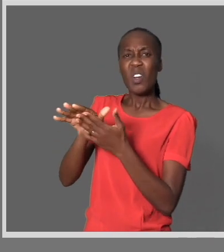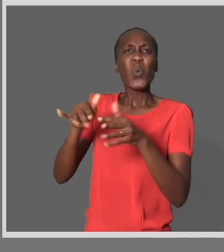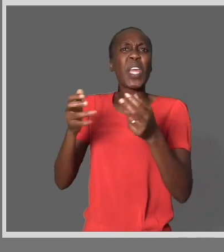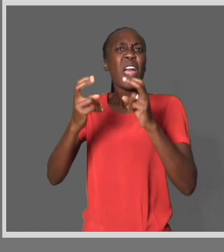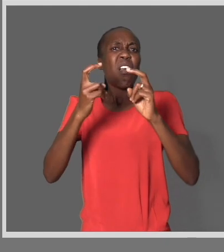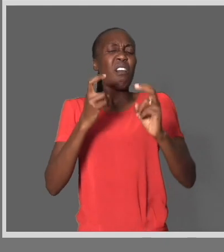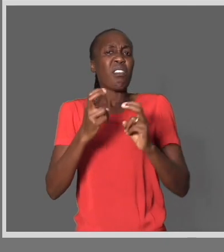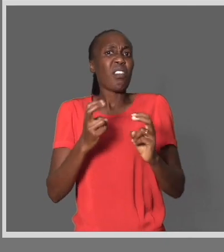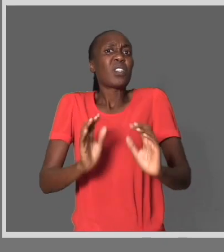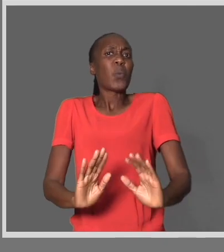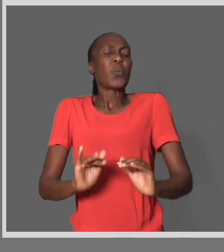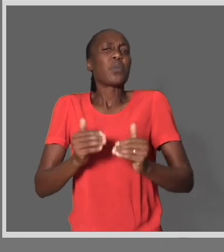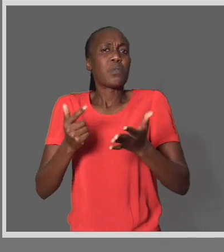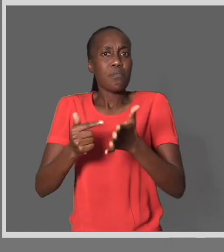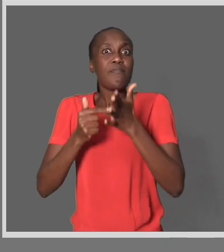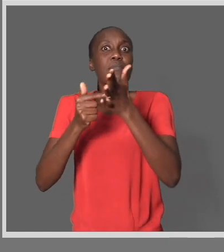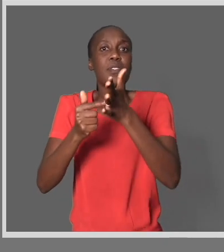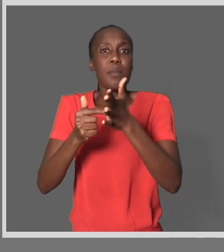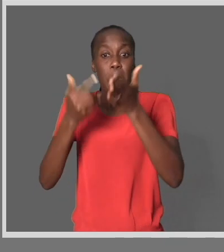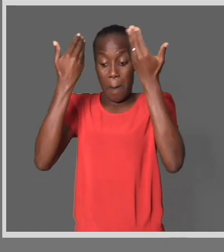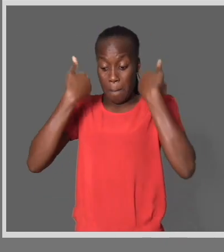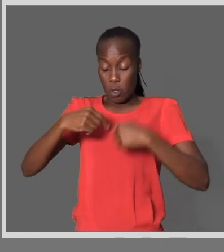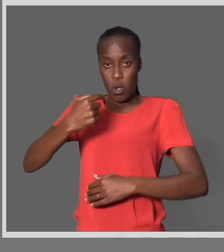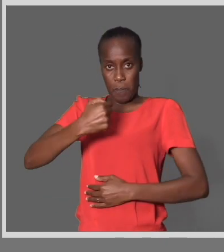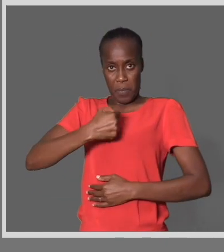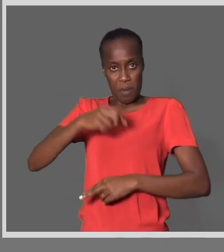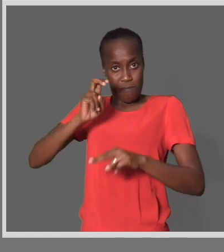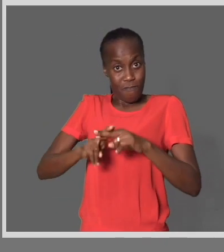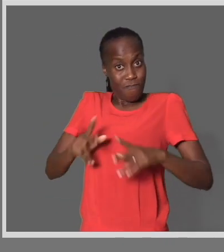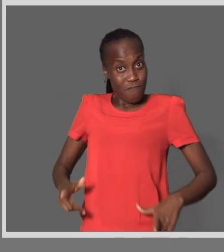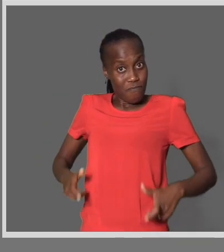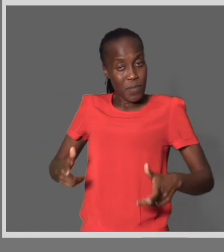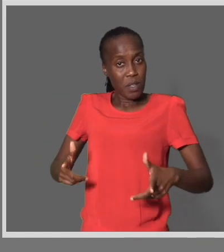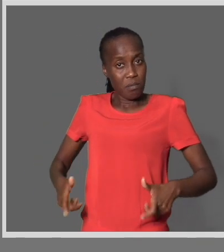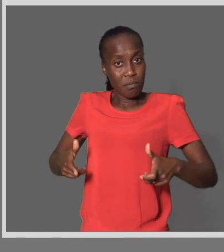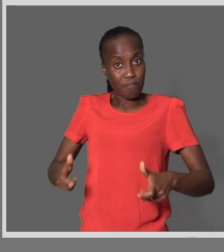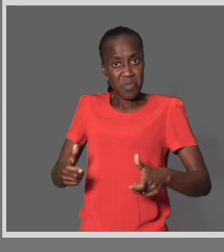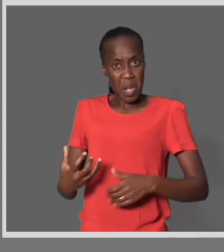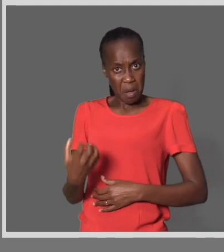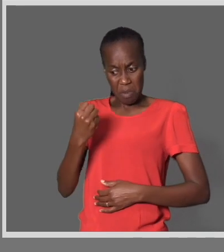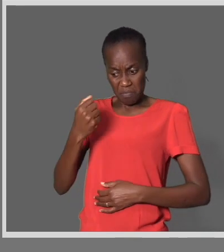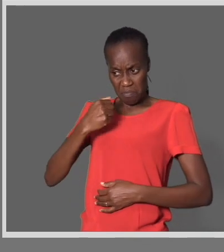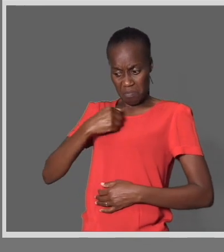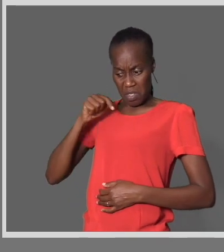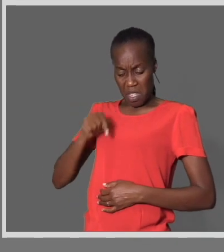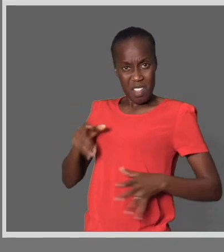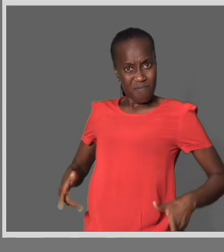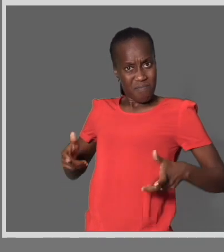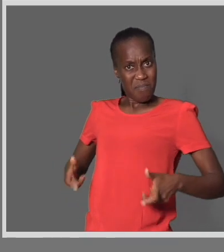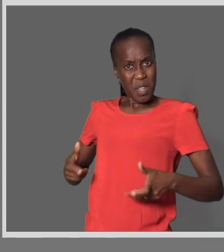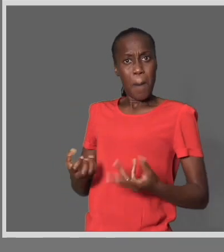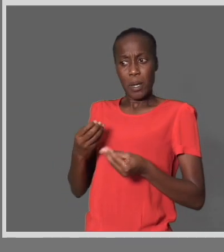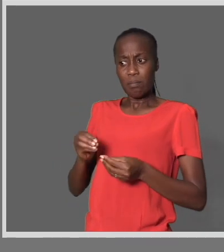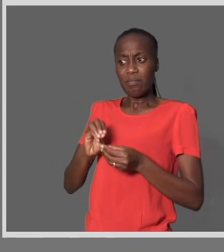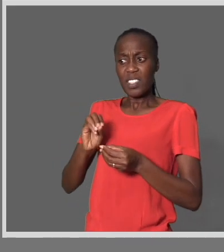Quais são essas características? Por exemplo, eu, por exemplo, queria dizer que essa cadeira é adequada para ela,